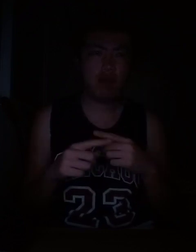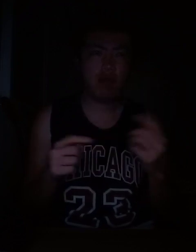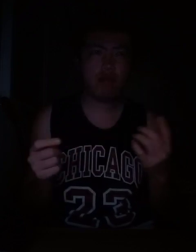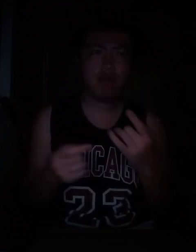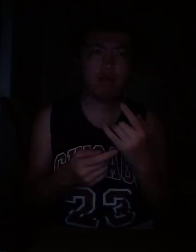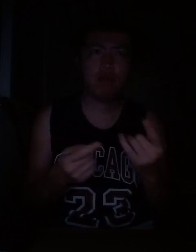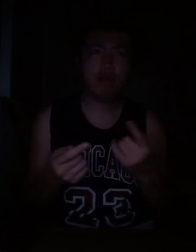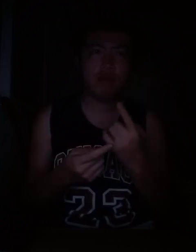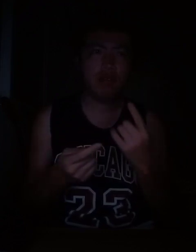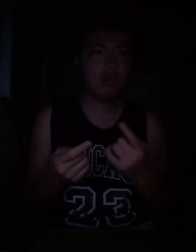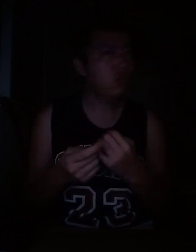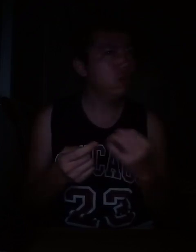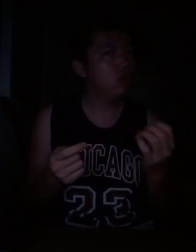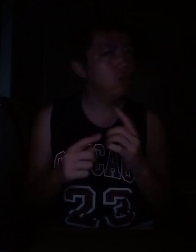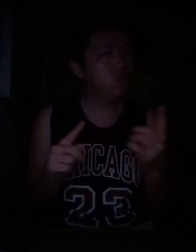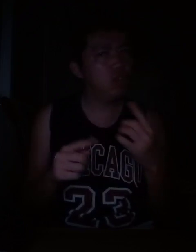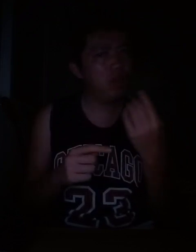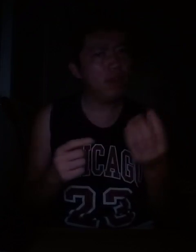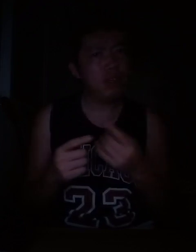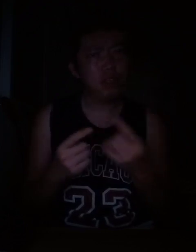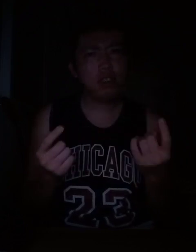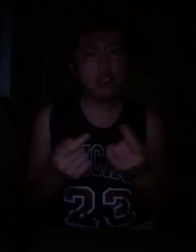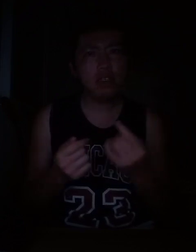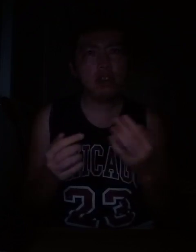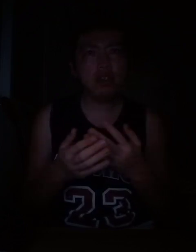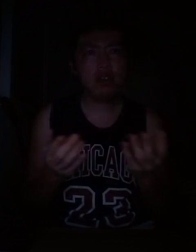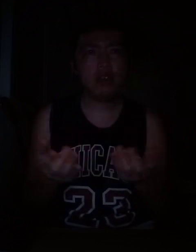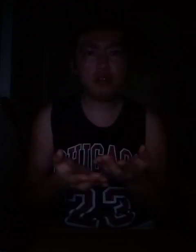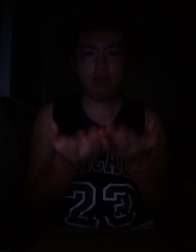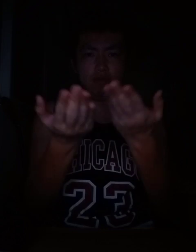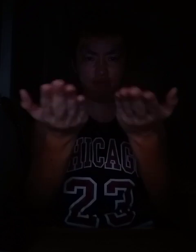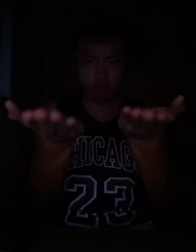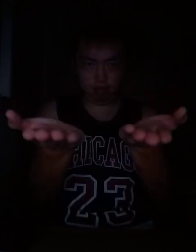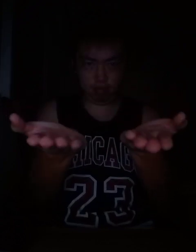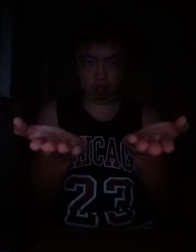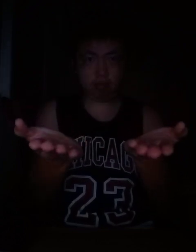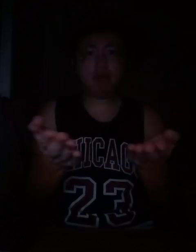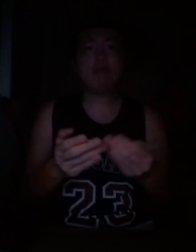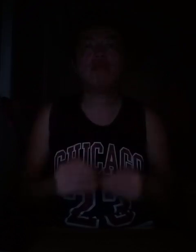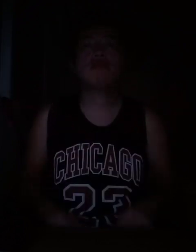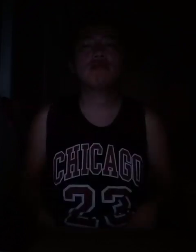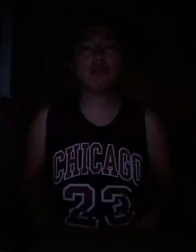이 전 지사가 무슨 협박을 받았다는 건지 권영석 기자가 자세히 설명하겠습니다.